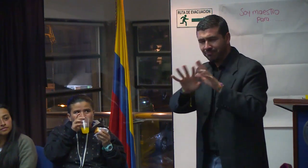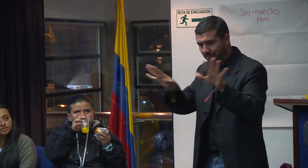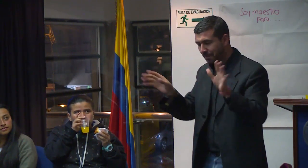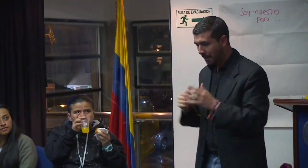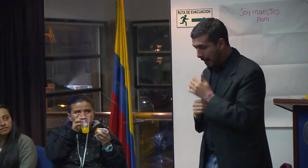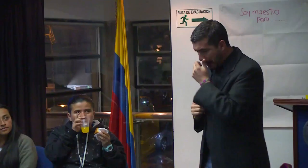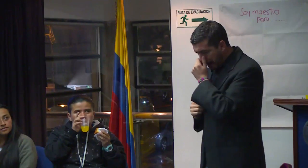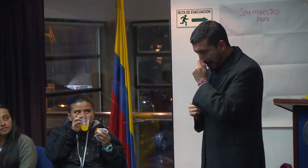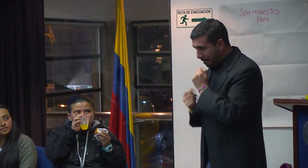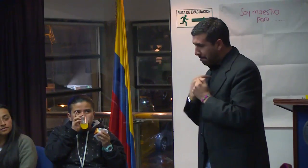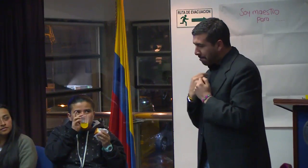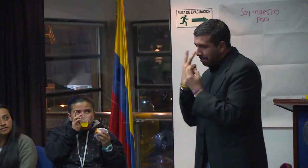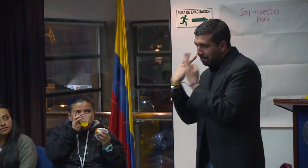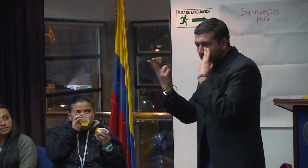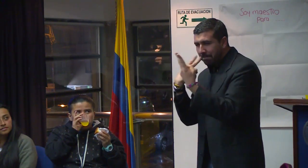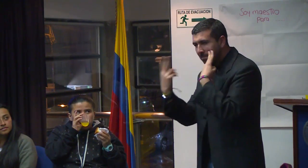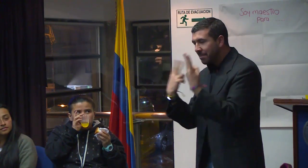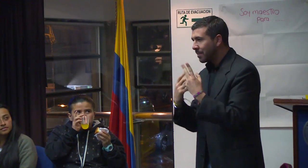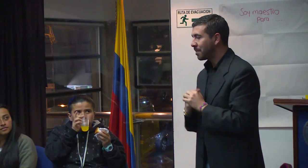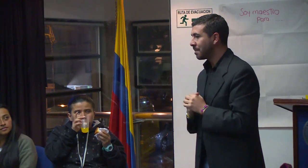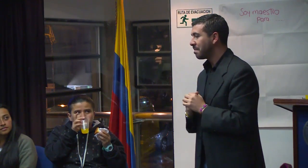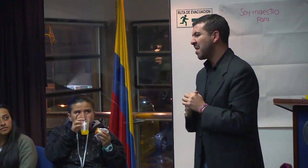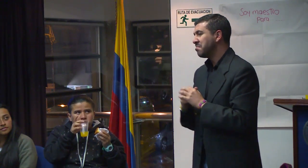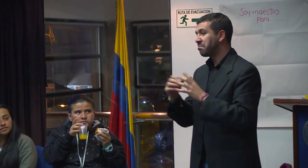en las diferentes clases.